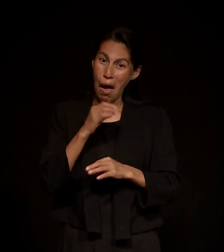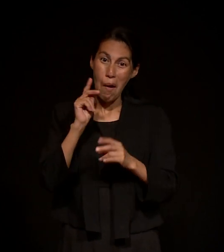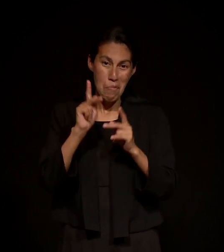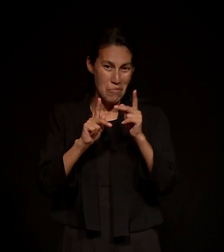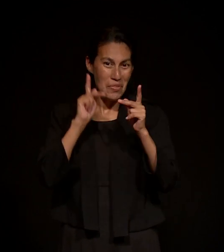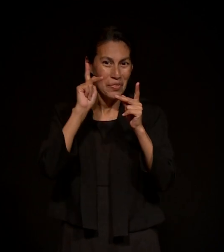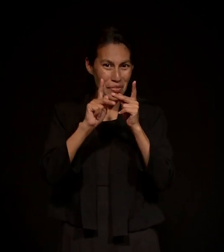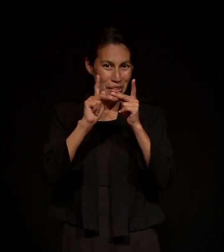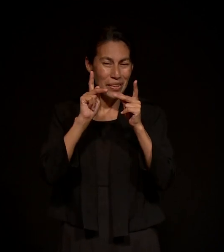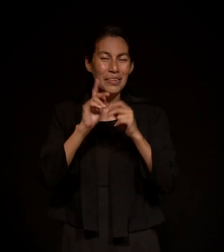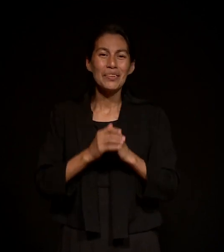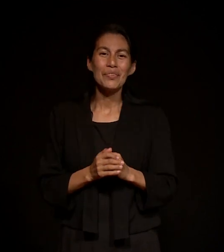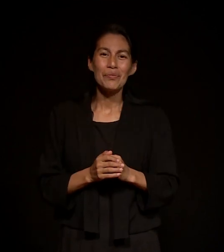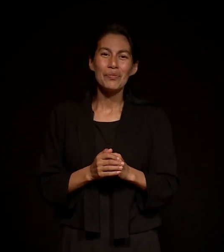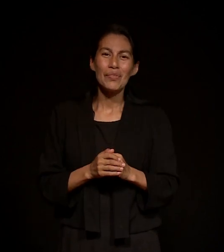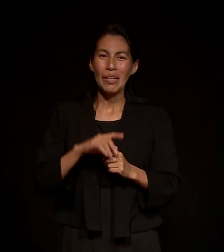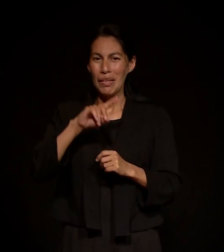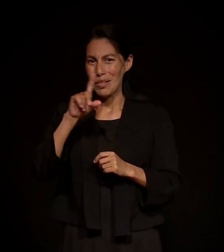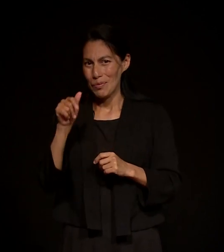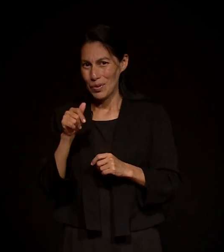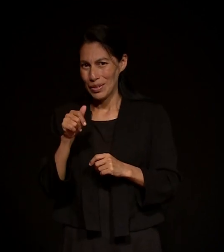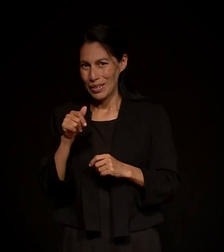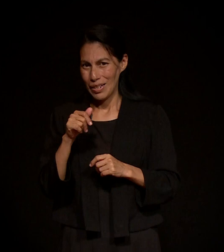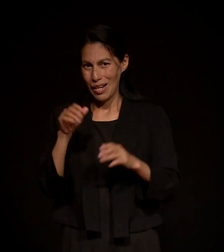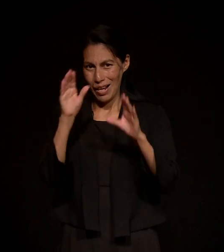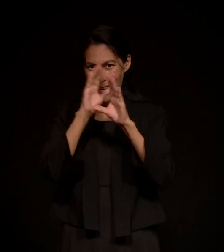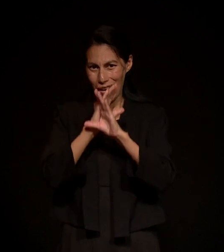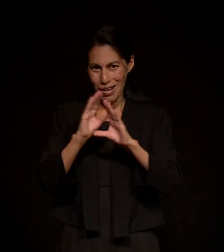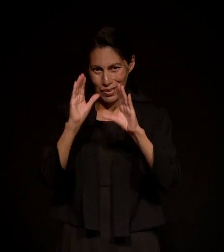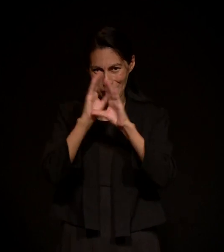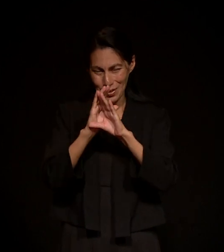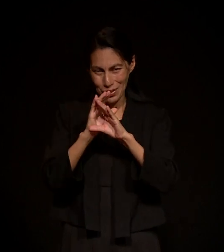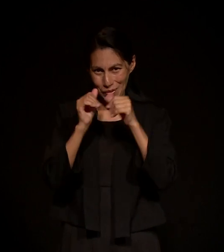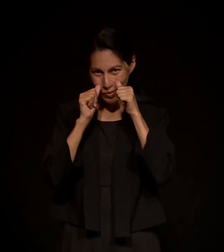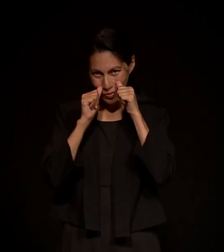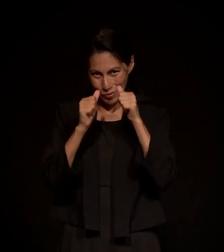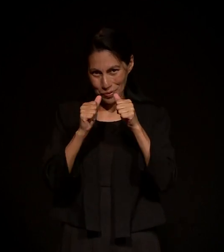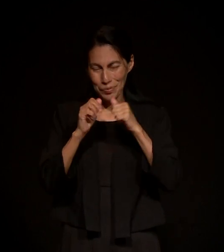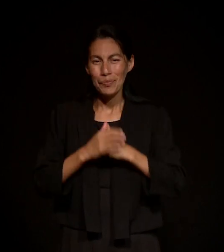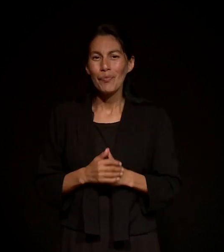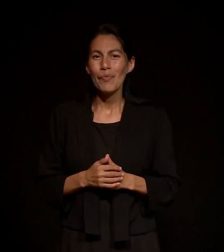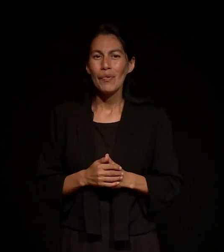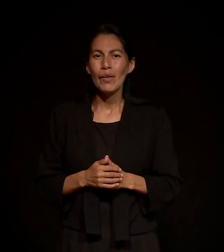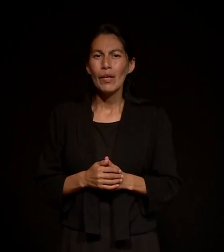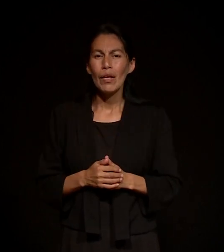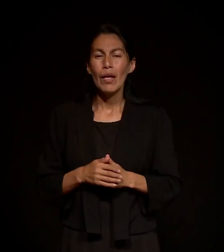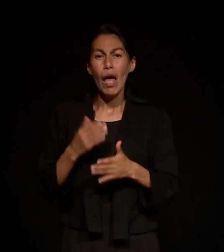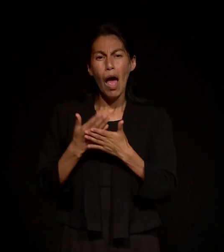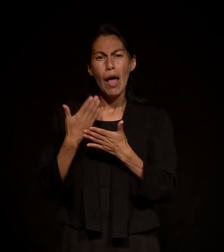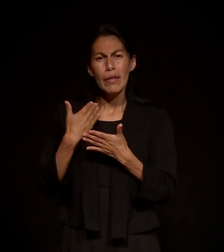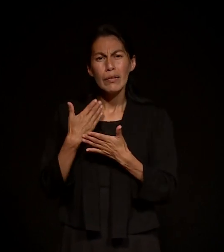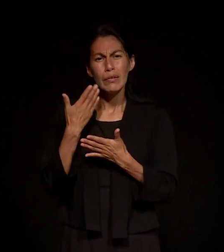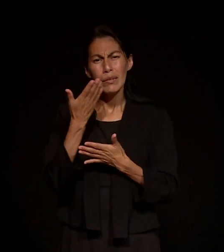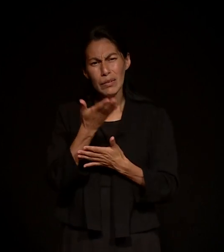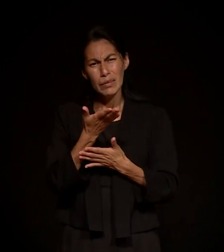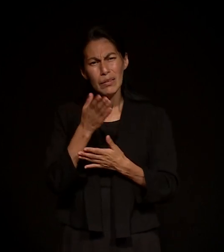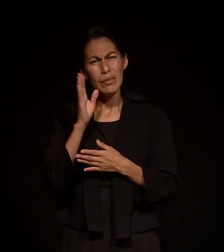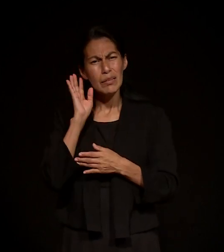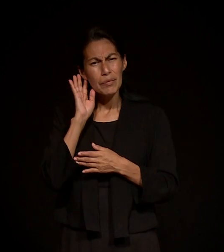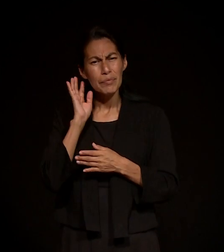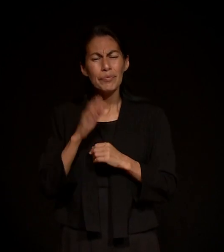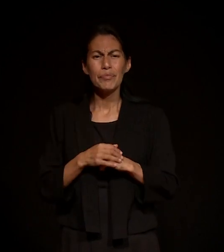canto después, pero ahorita quisiera, antes de escuchar el canto, quisiéramos escucharte a